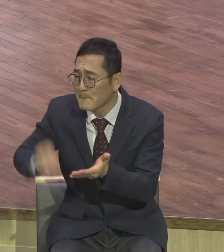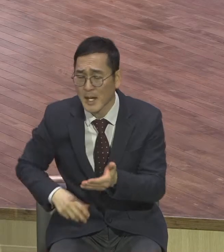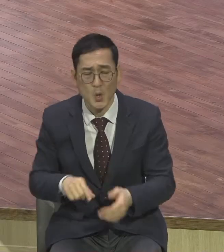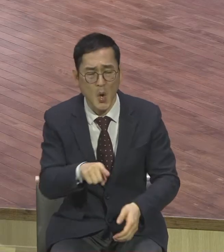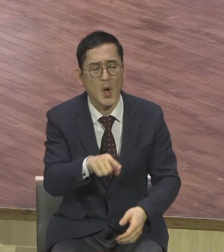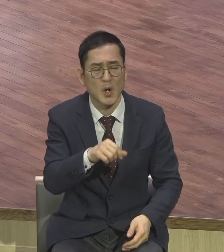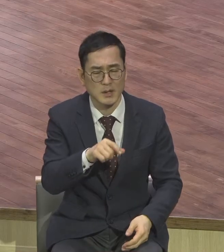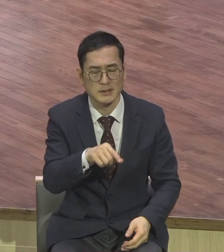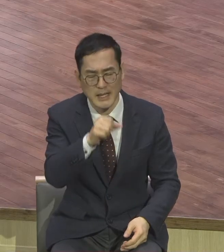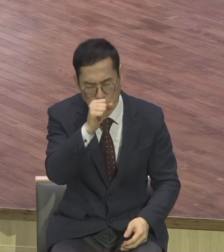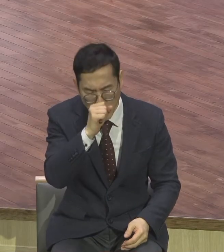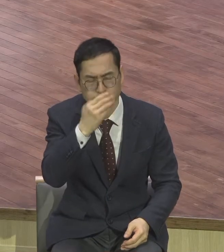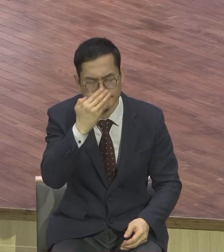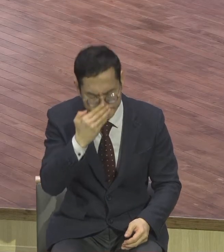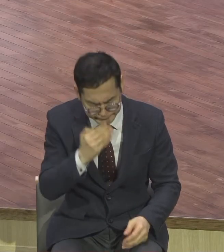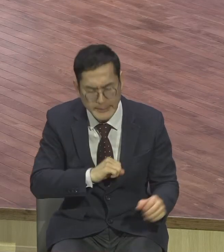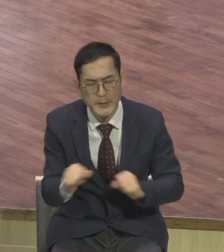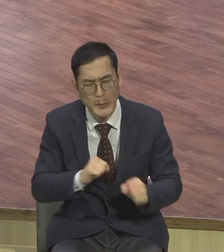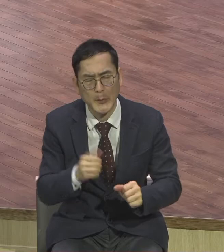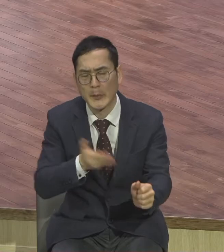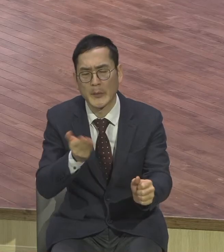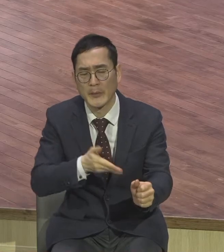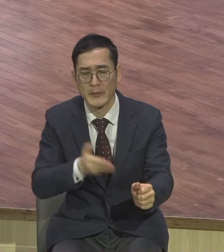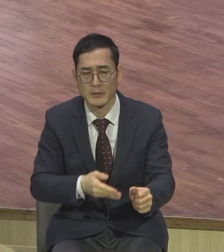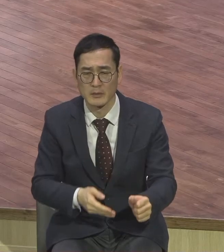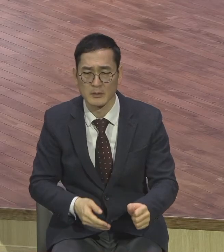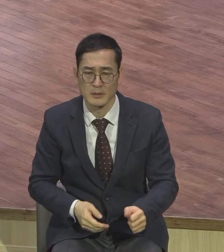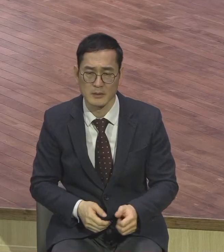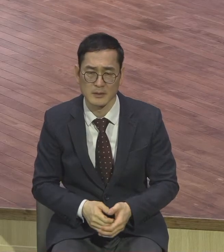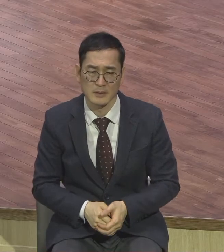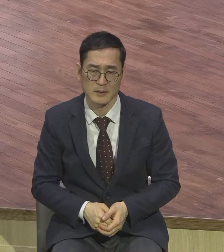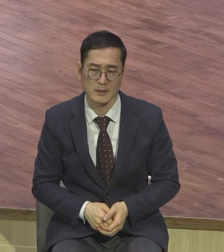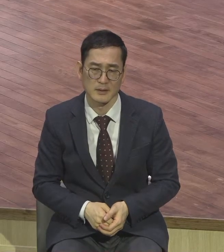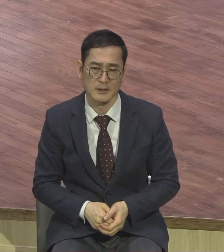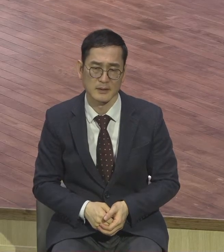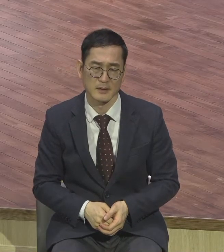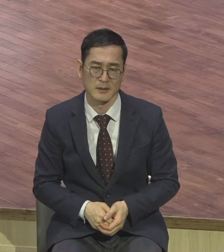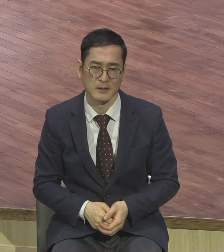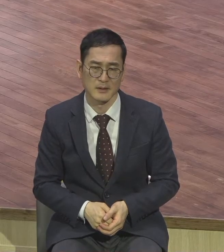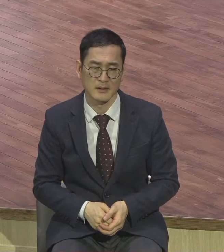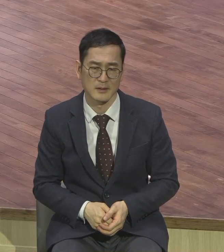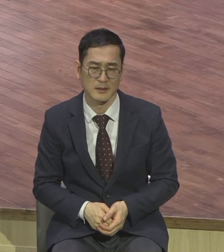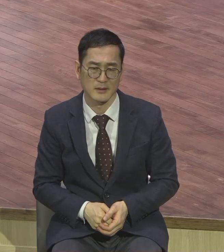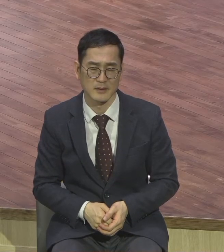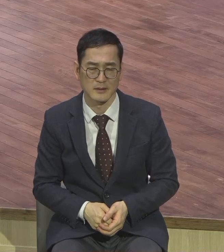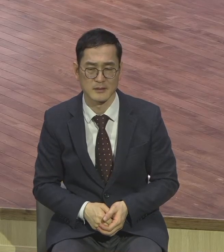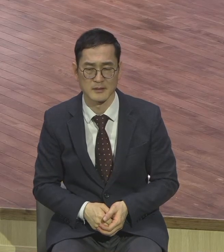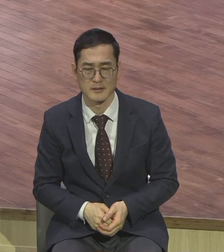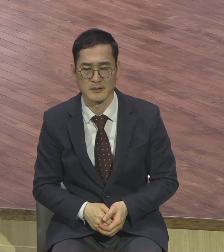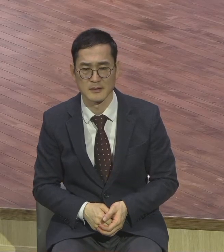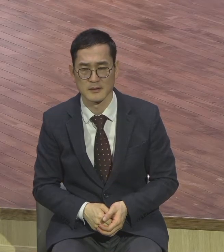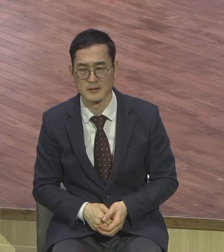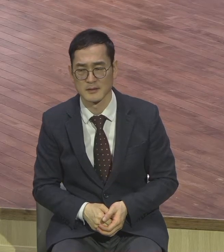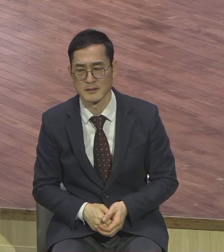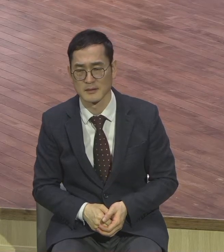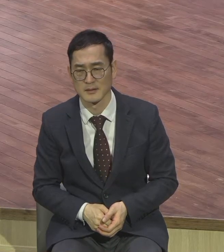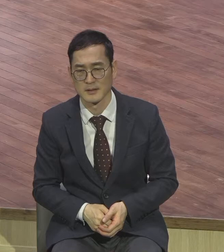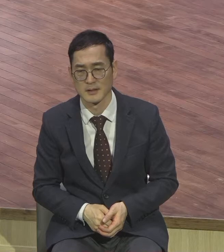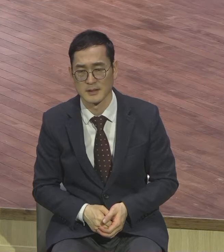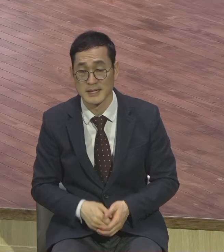바닷물을 마시는 것처럼 그런 거 들으면 더 갈증 나요. 내가 얼마나 더 겸손해야 돼. 내가 얼마나 더 착한 일을 해야 돼.